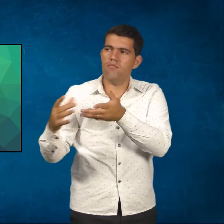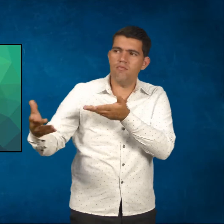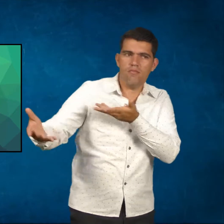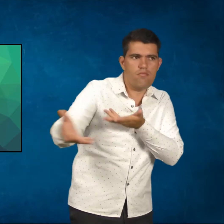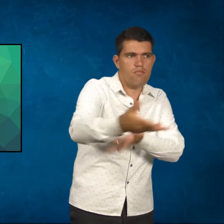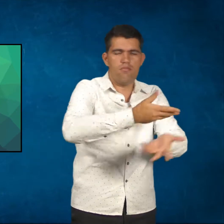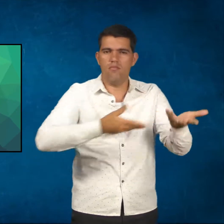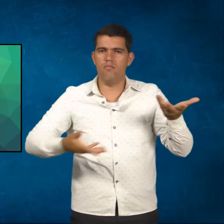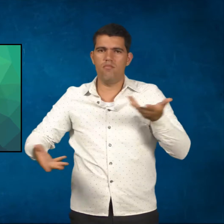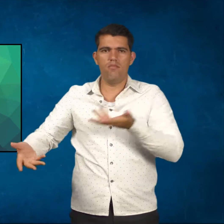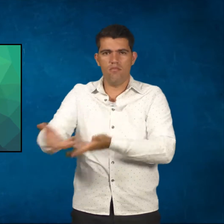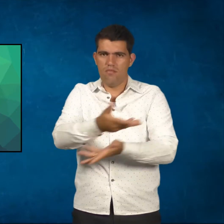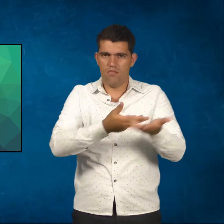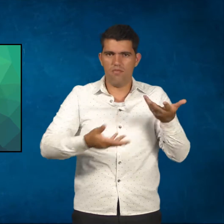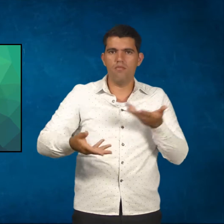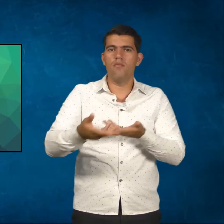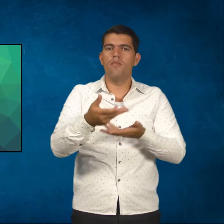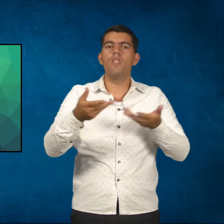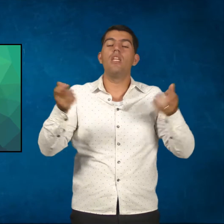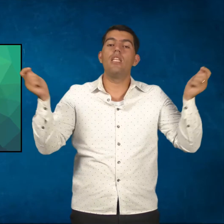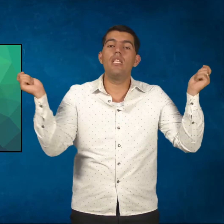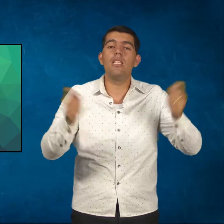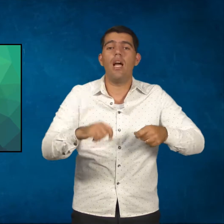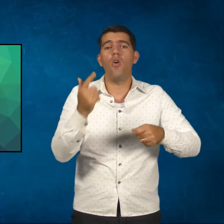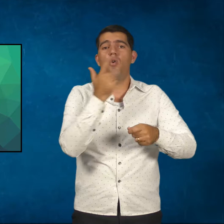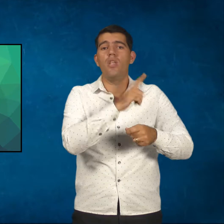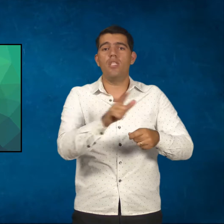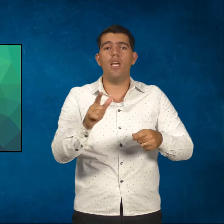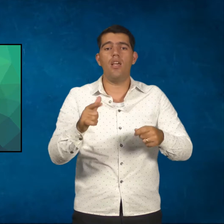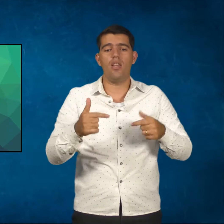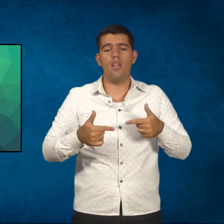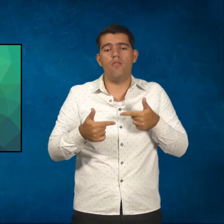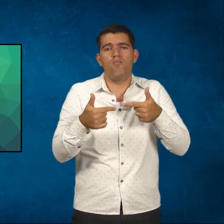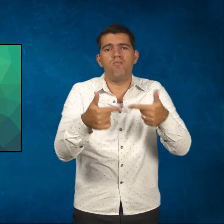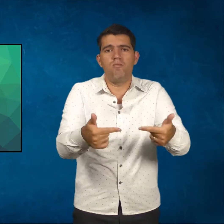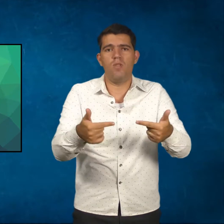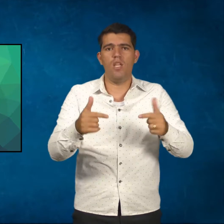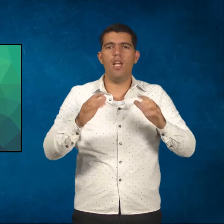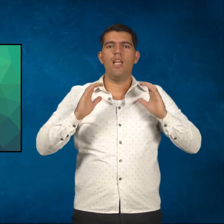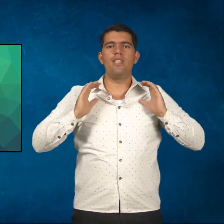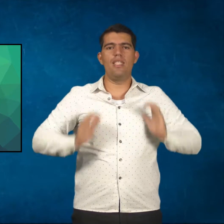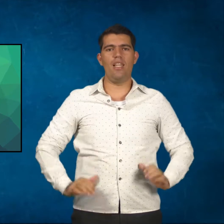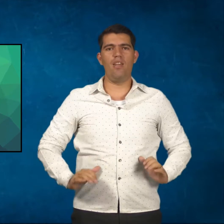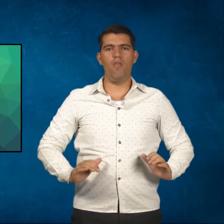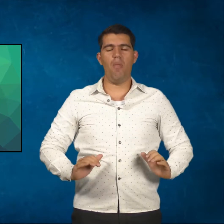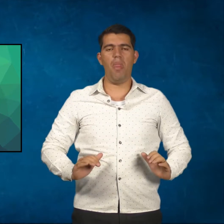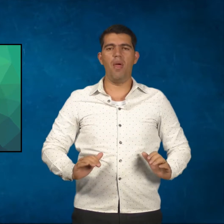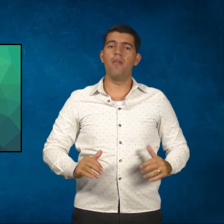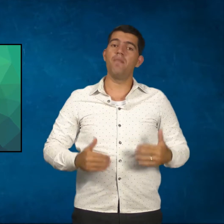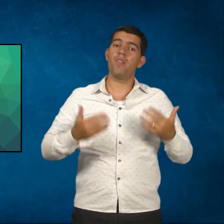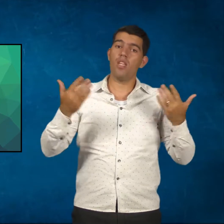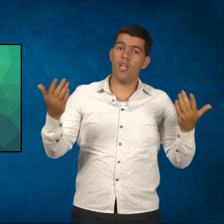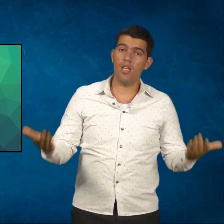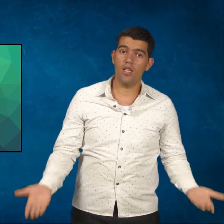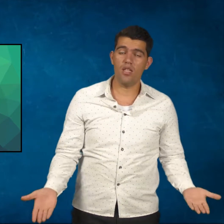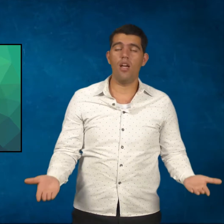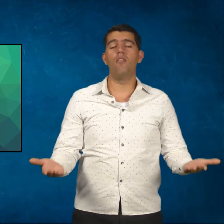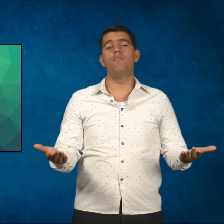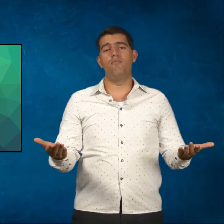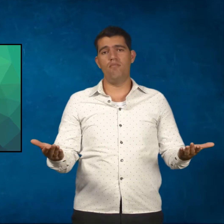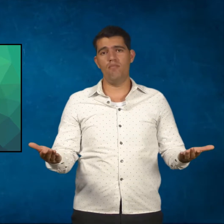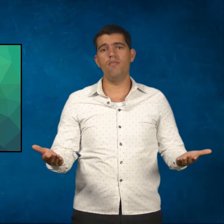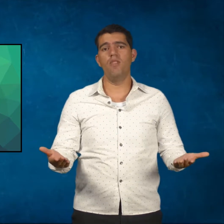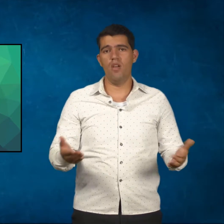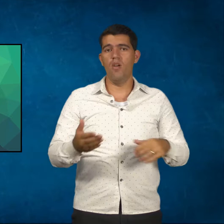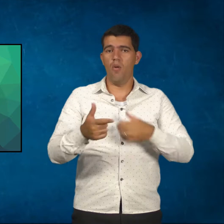articulação favorecem o pleno exercício da cidadania. Nesse quadro, desse modo, o papel